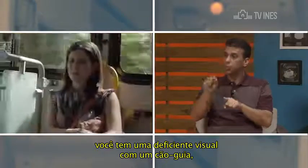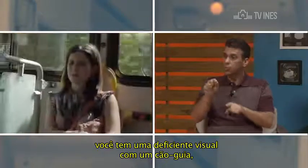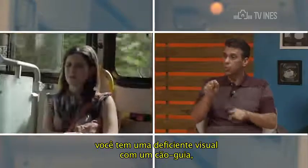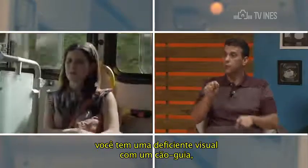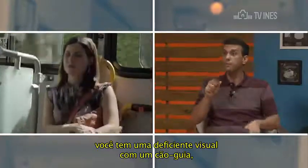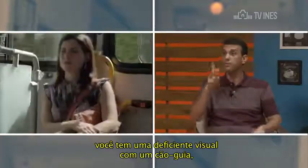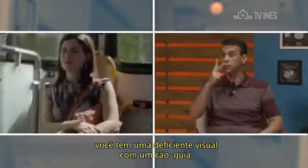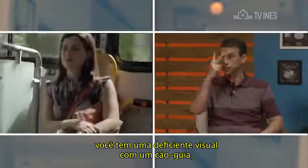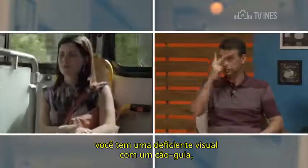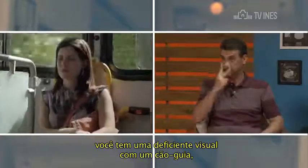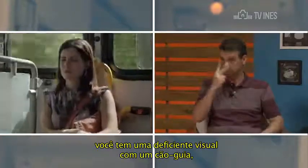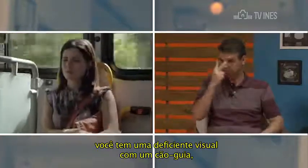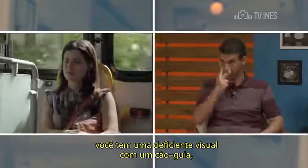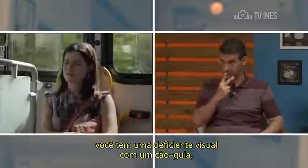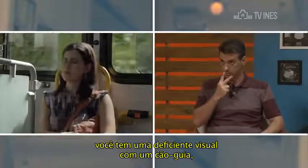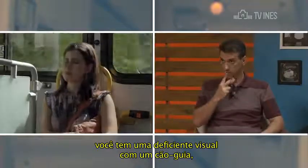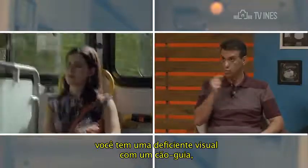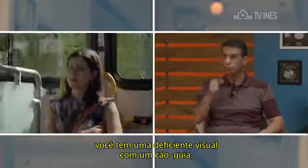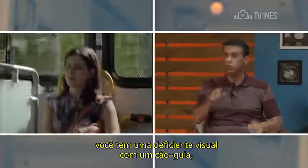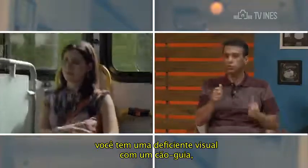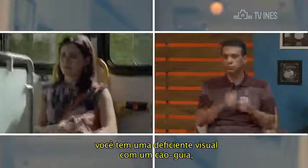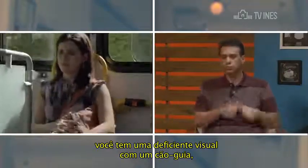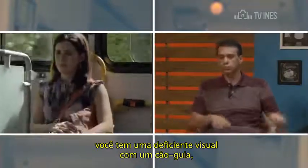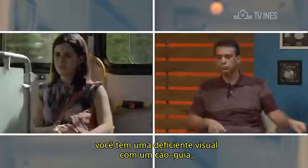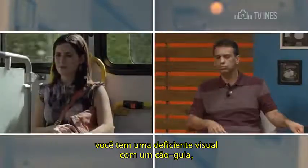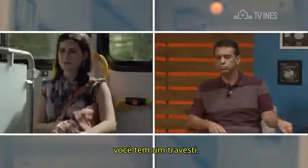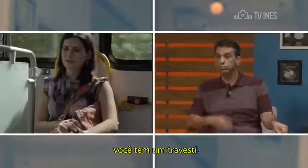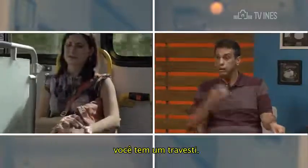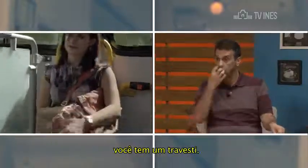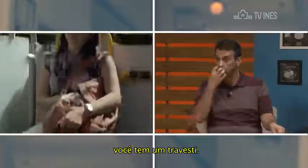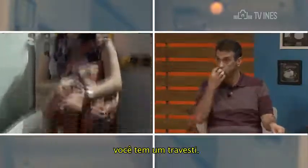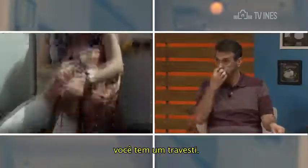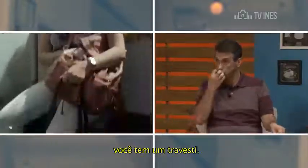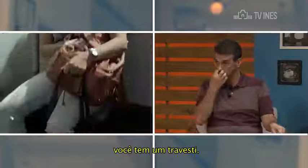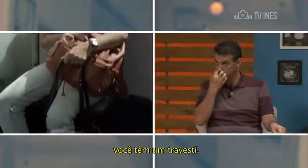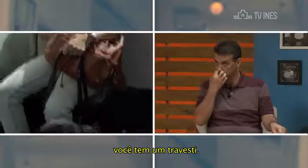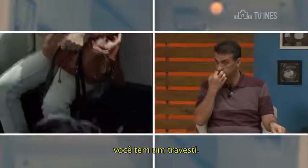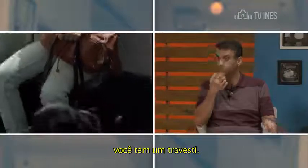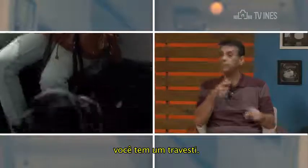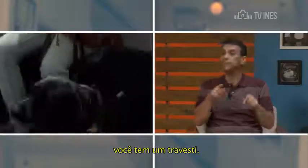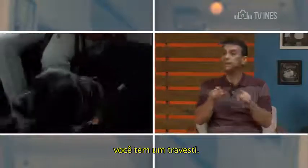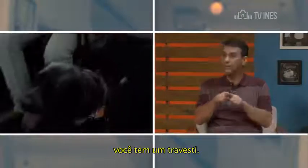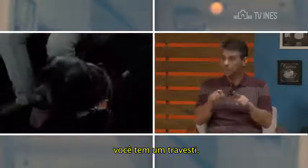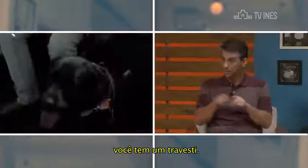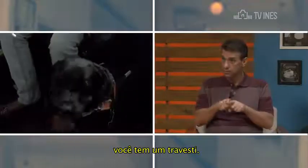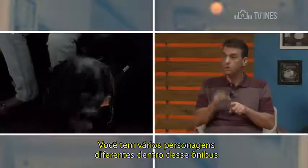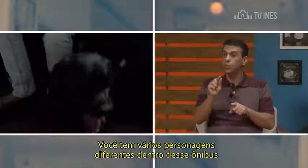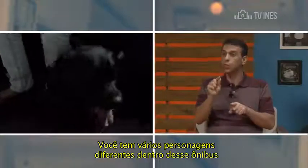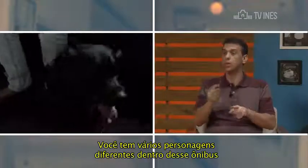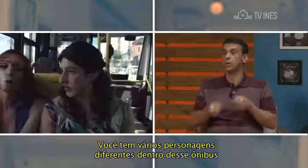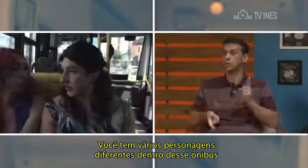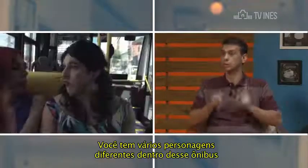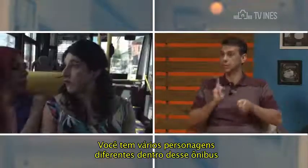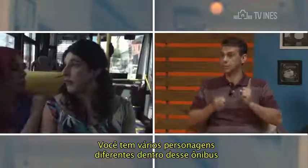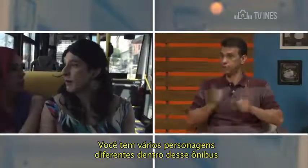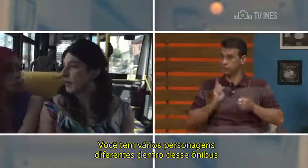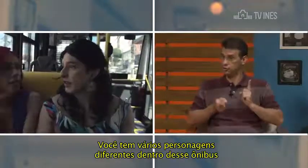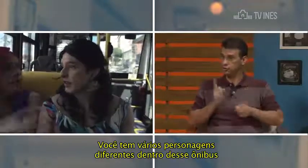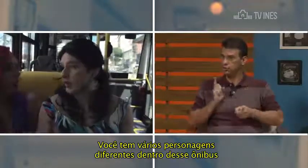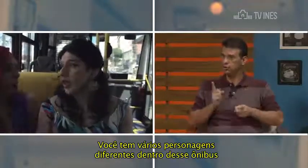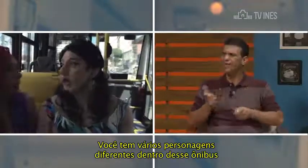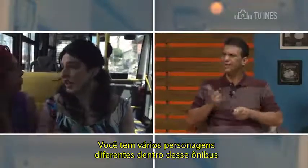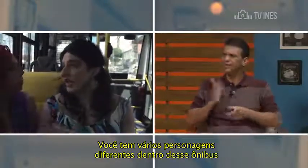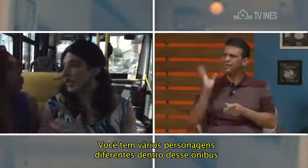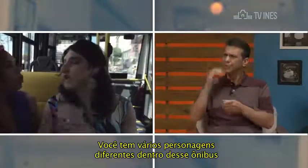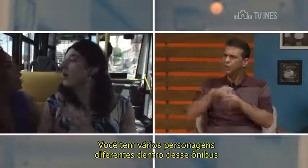deficiente visual com um cão-guia. Você tem um travesti. Você tem vários personagens